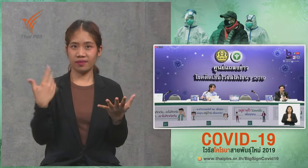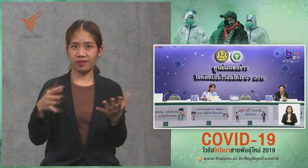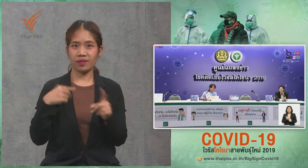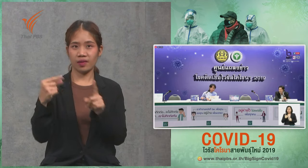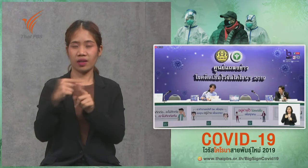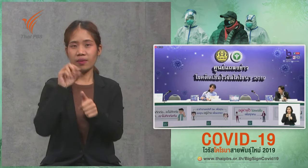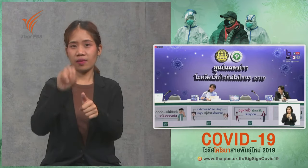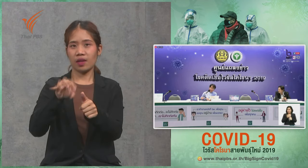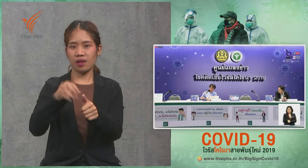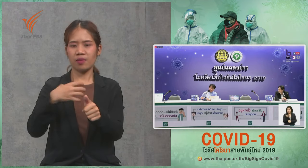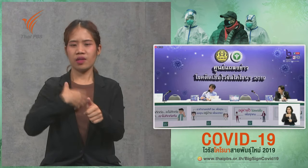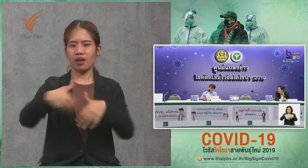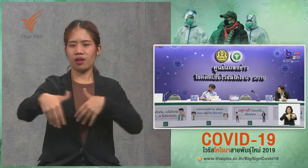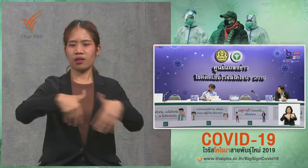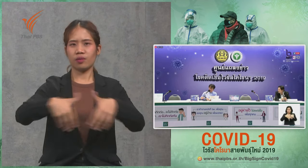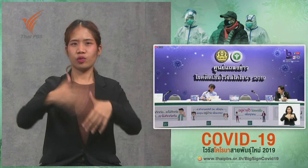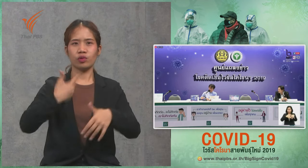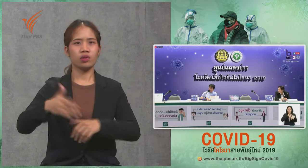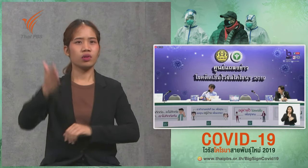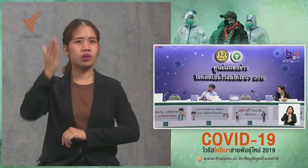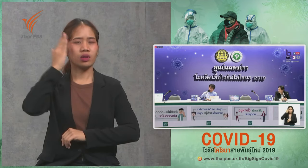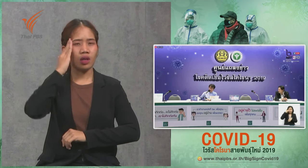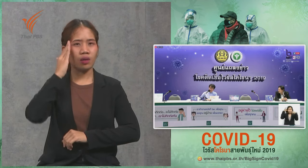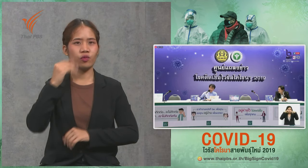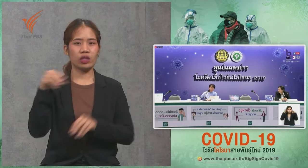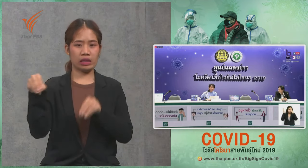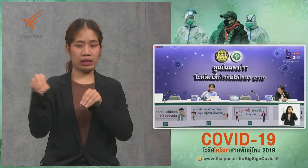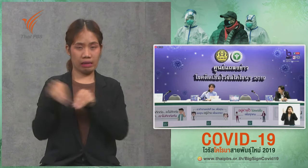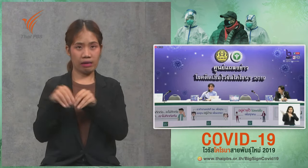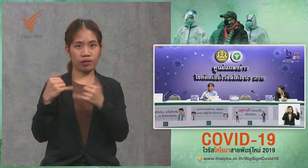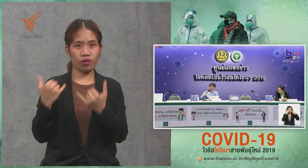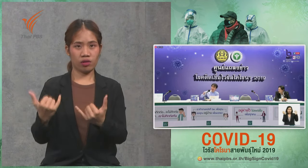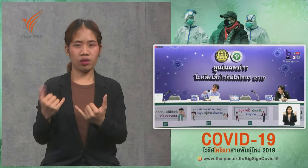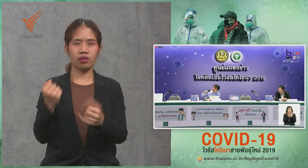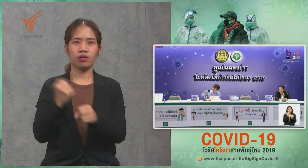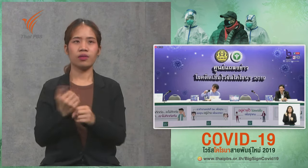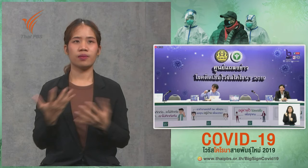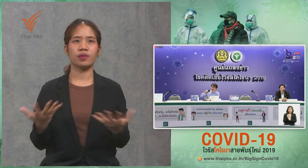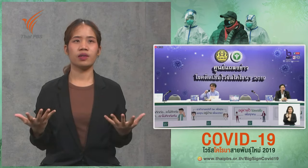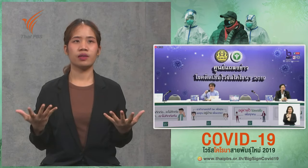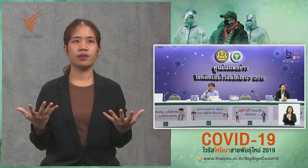ำที่อยากจะแนะนำประชาชนในช่วงฤดูที่กำลังจะเกิดขึ้นเนี่ยค่ะ